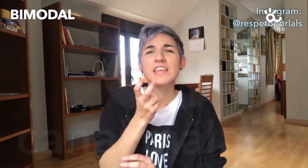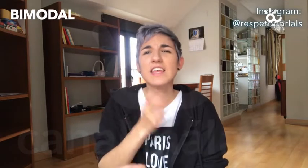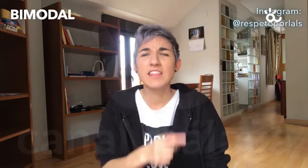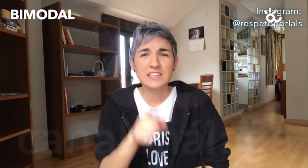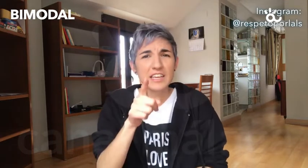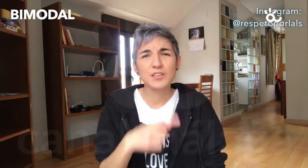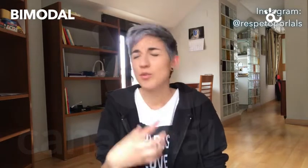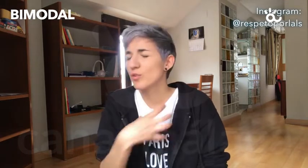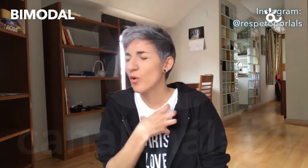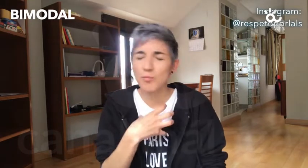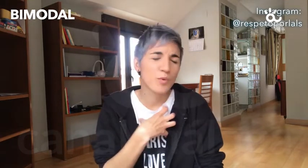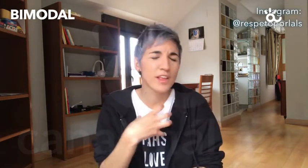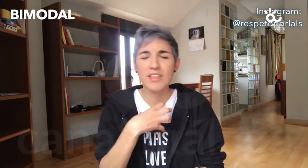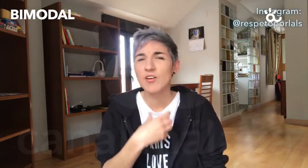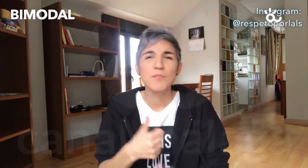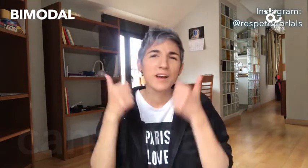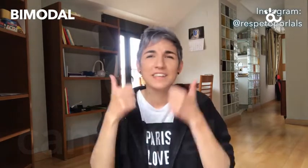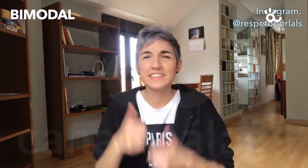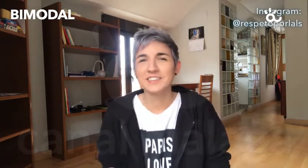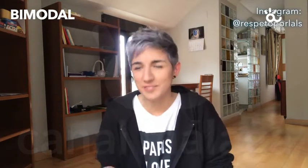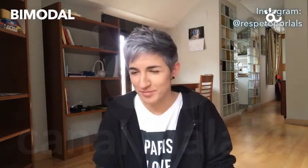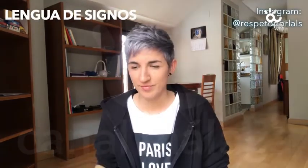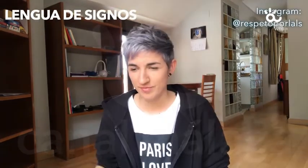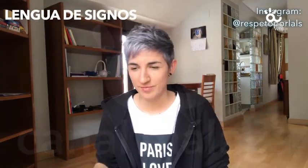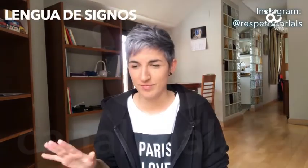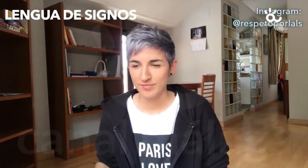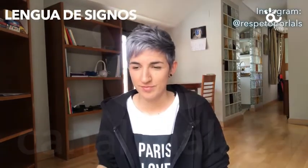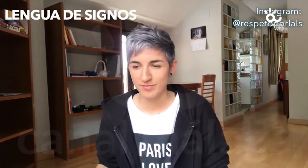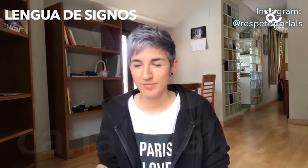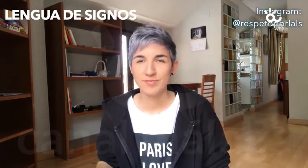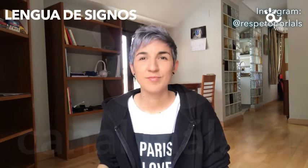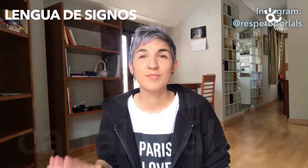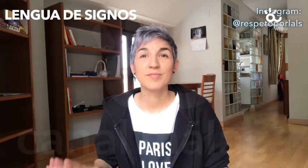y venidas, y tú no puedo más.